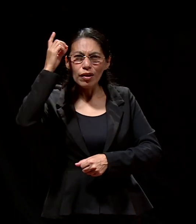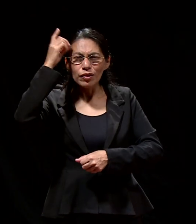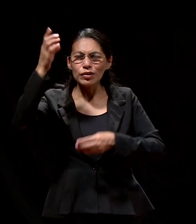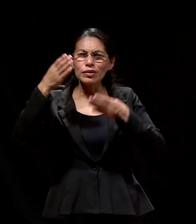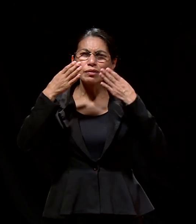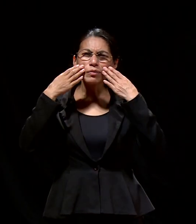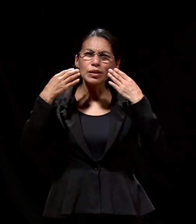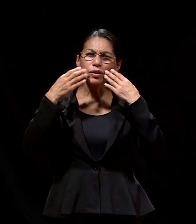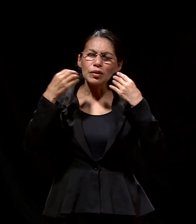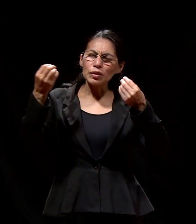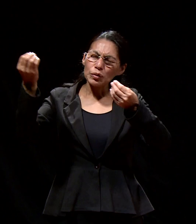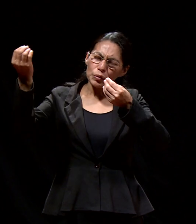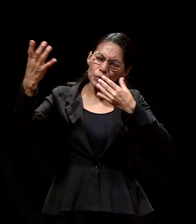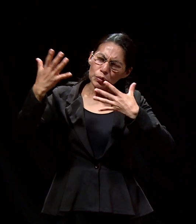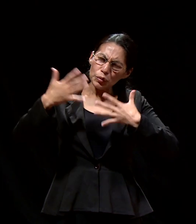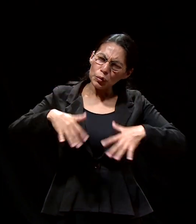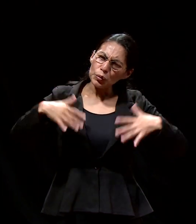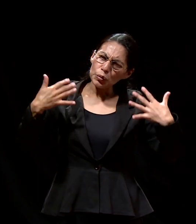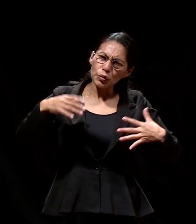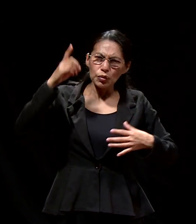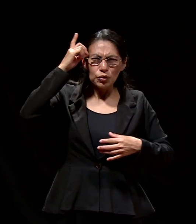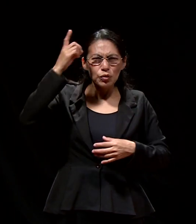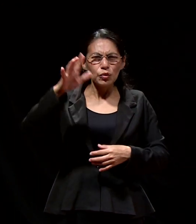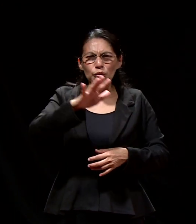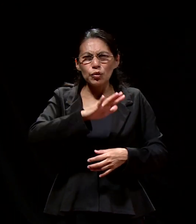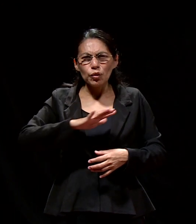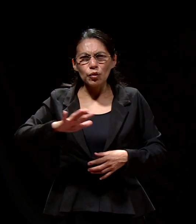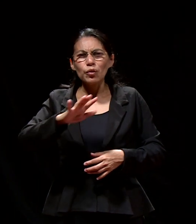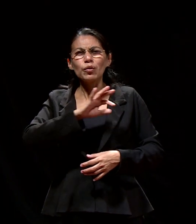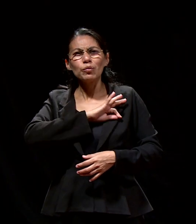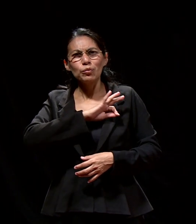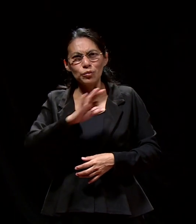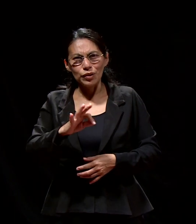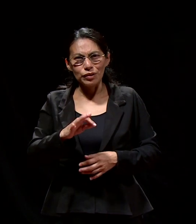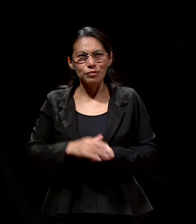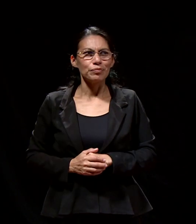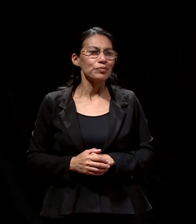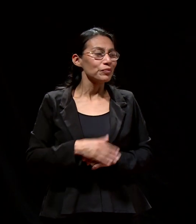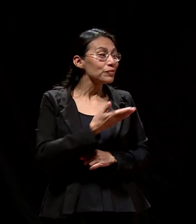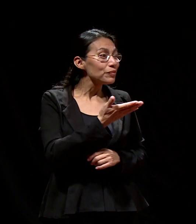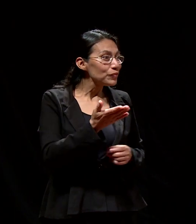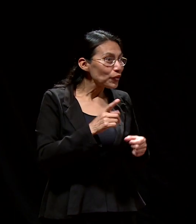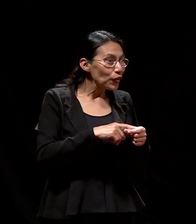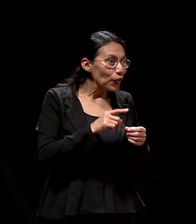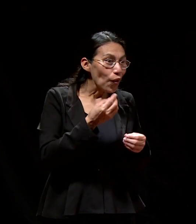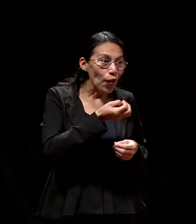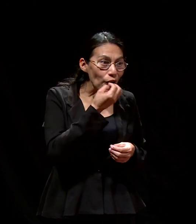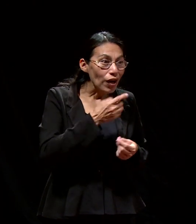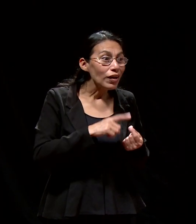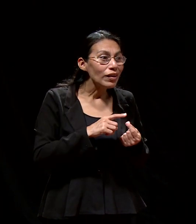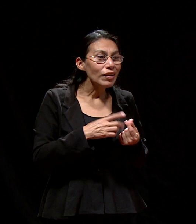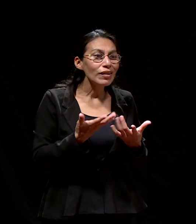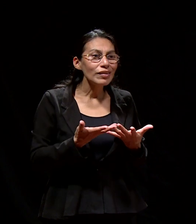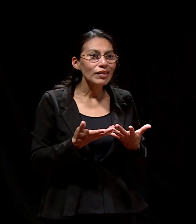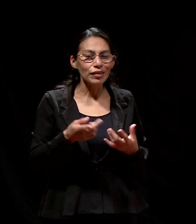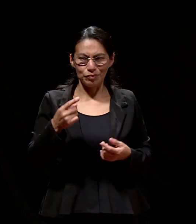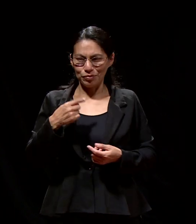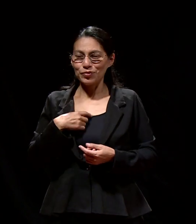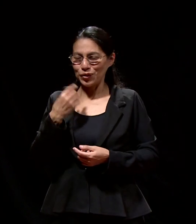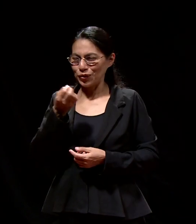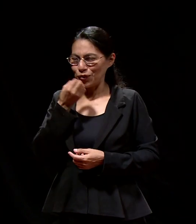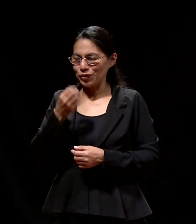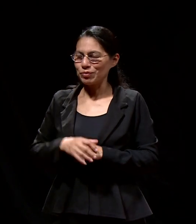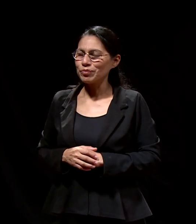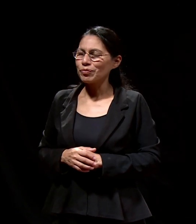Dios infinito sericordia al Dios de lo imposible muy bien ahora hemos quién va a hablar